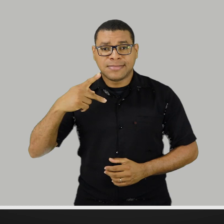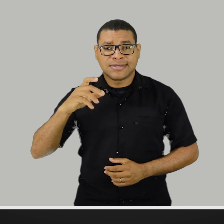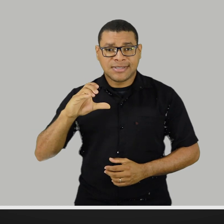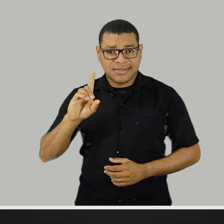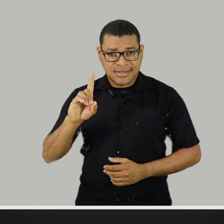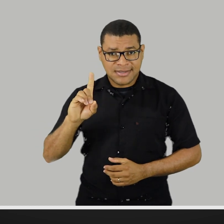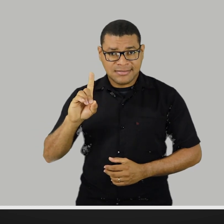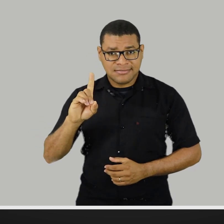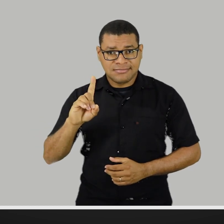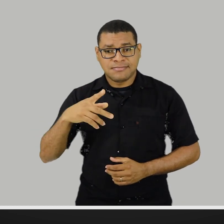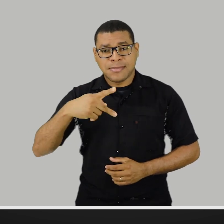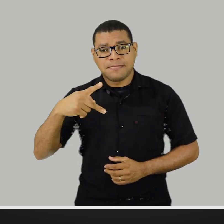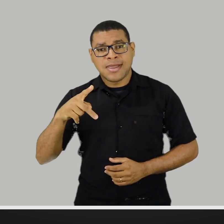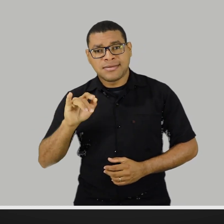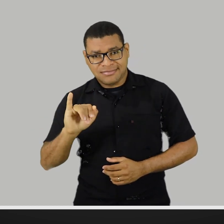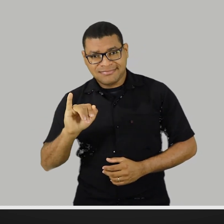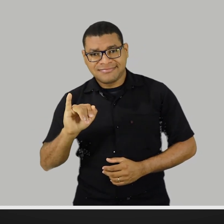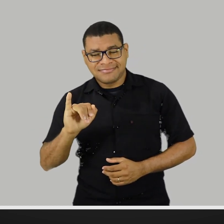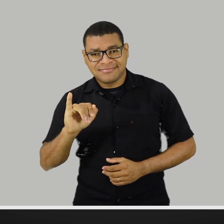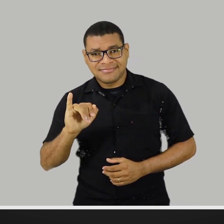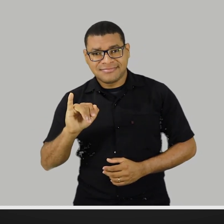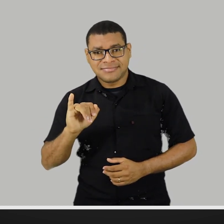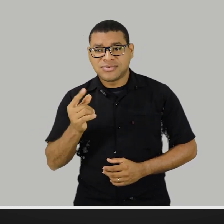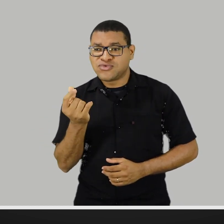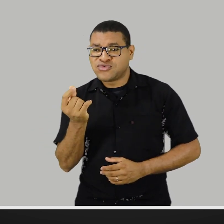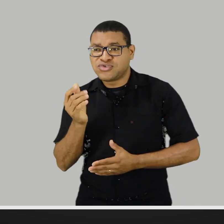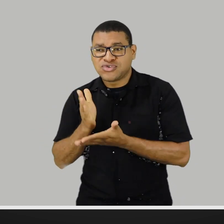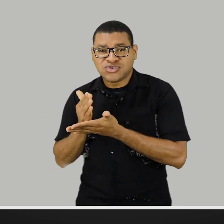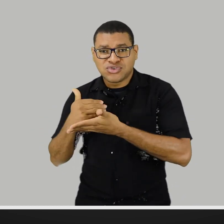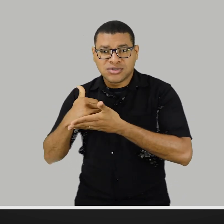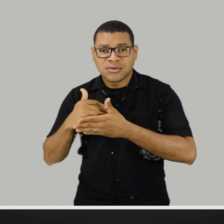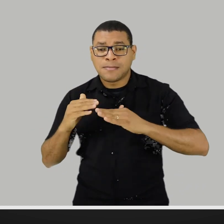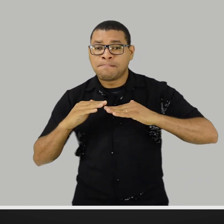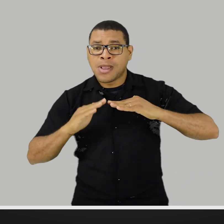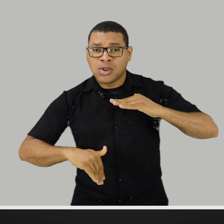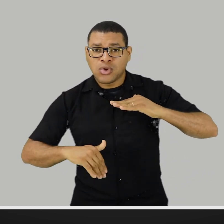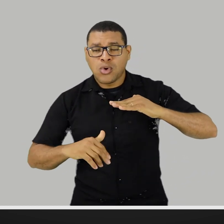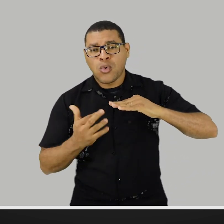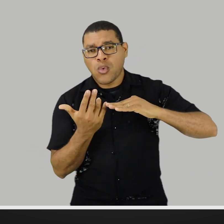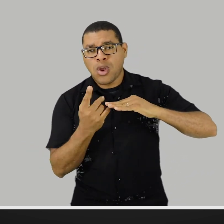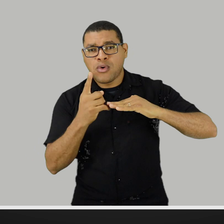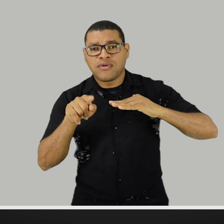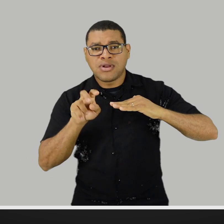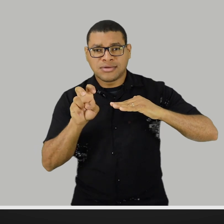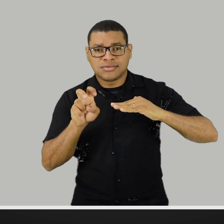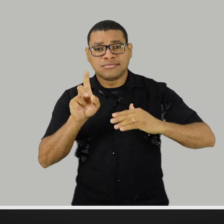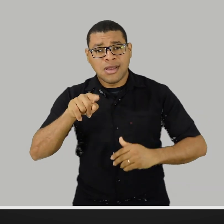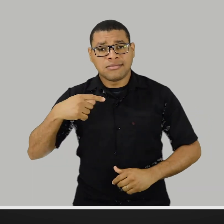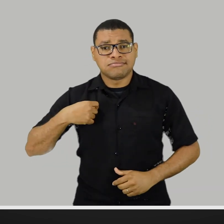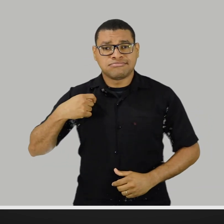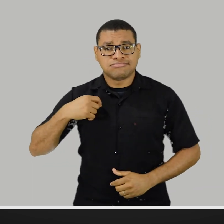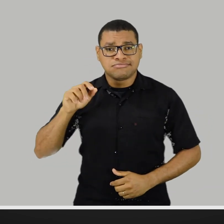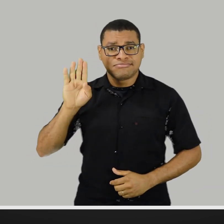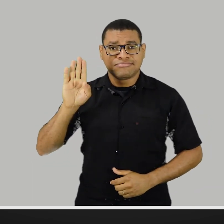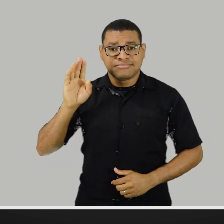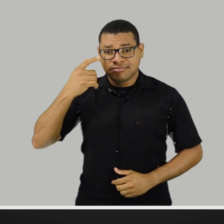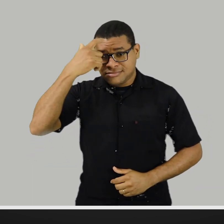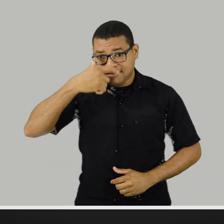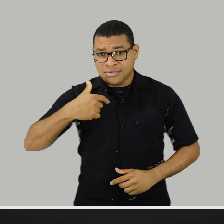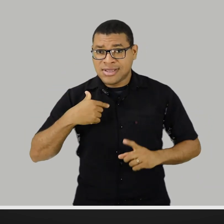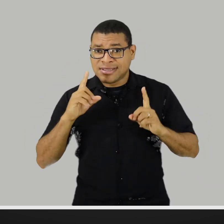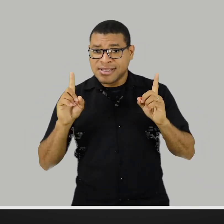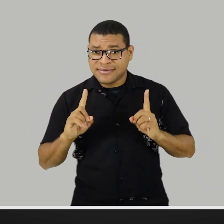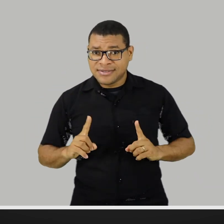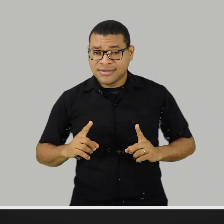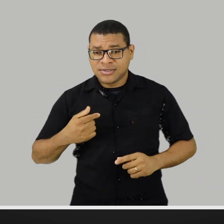PC de peppi renda menor ou igual a 1,5 candidatos com